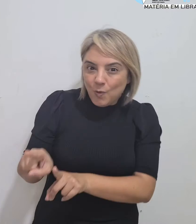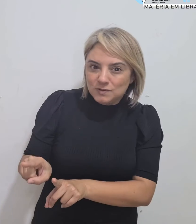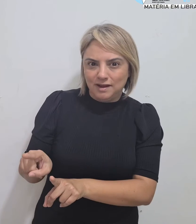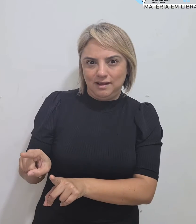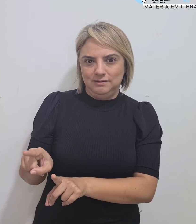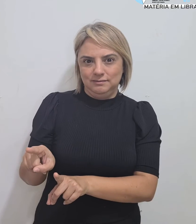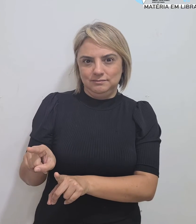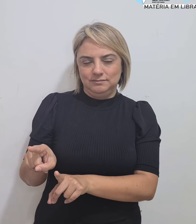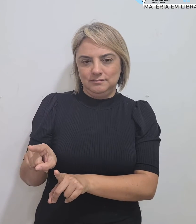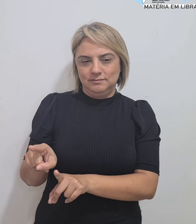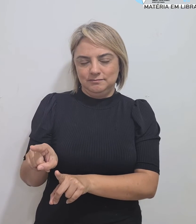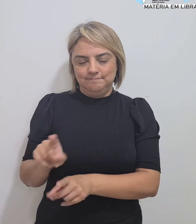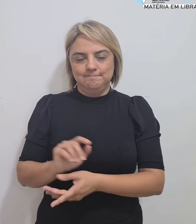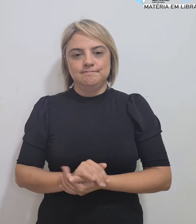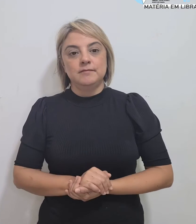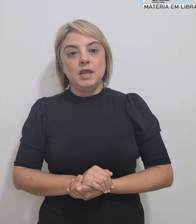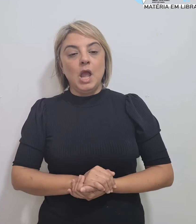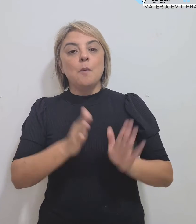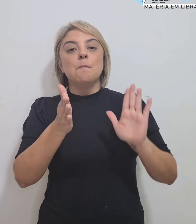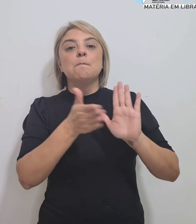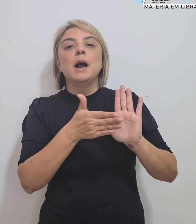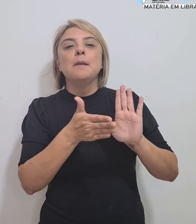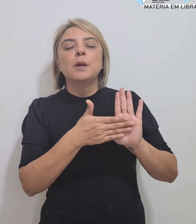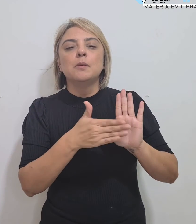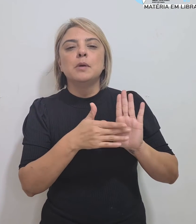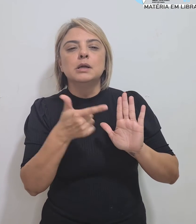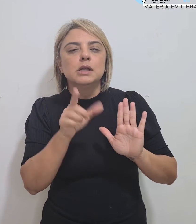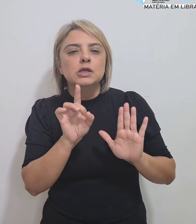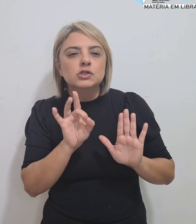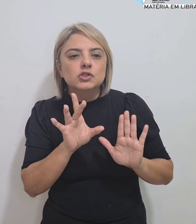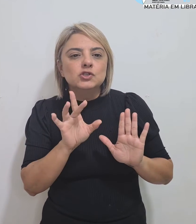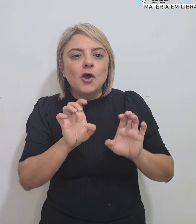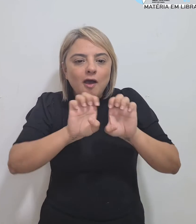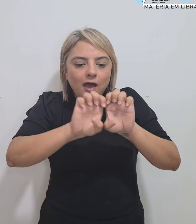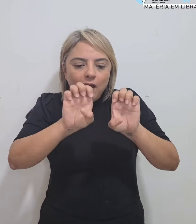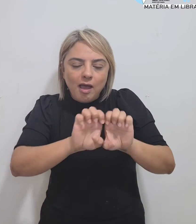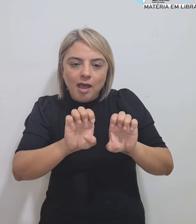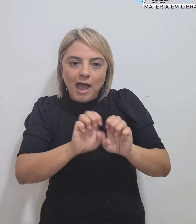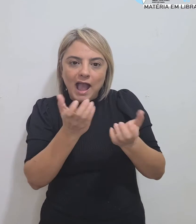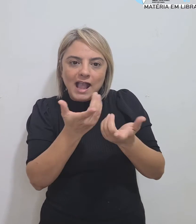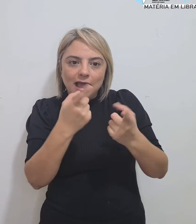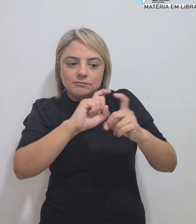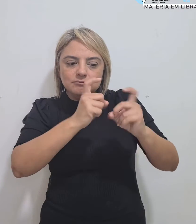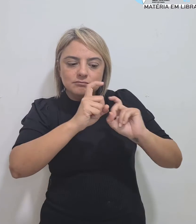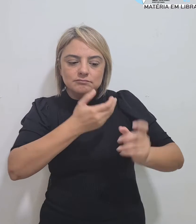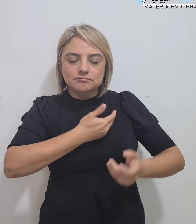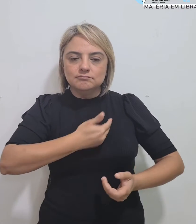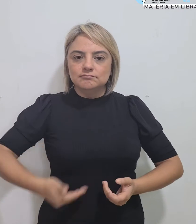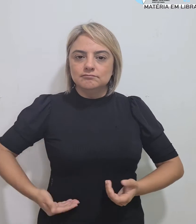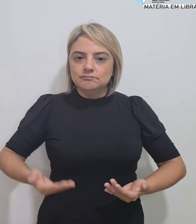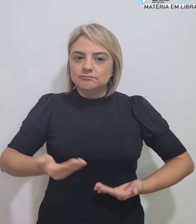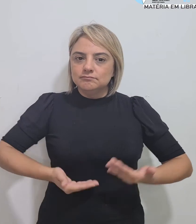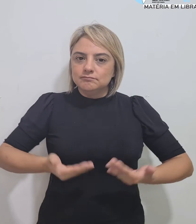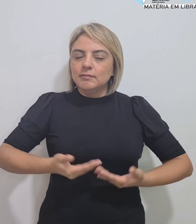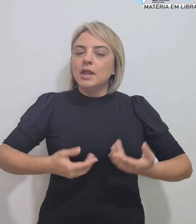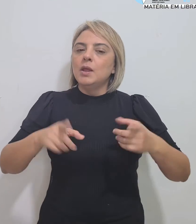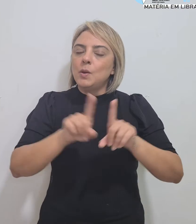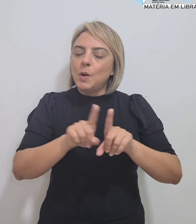o oposto disso, ou seja, uma proposta que não somente desestrutura a administração e o serviço público, como